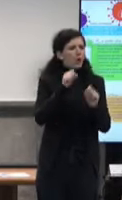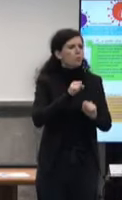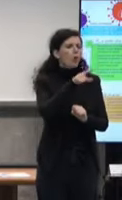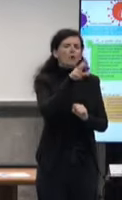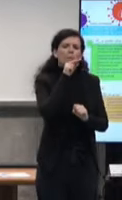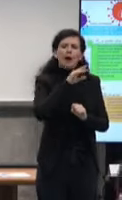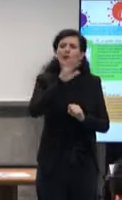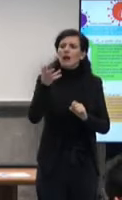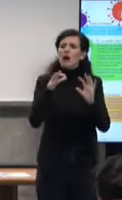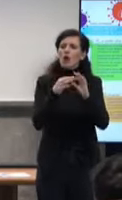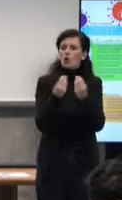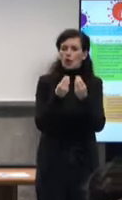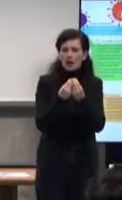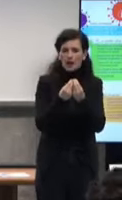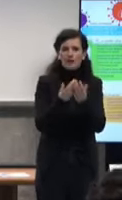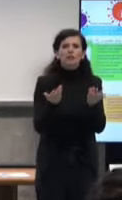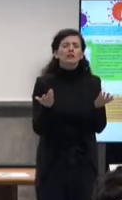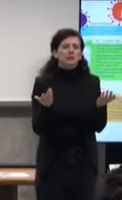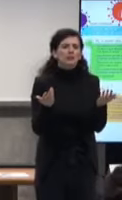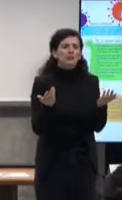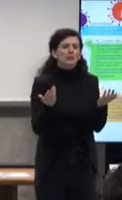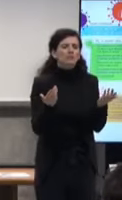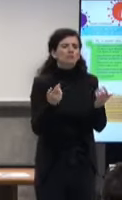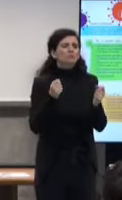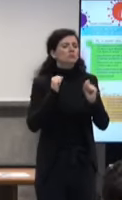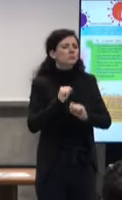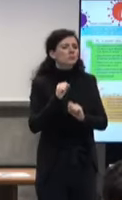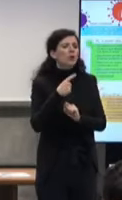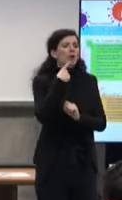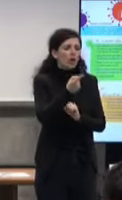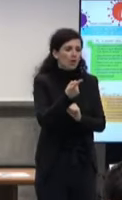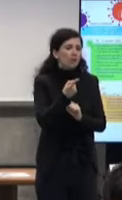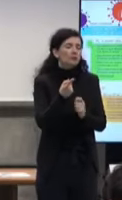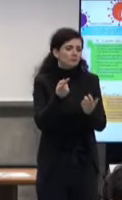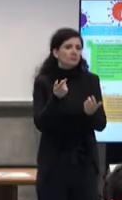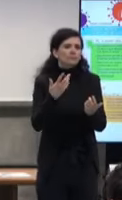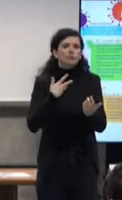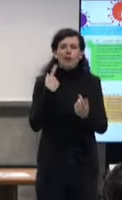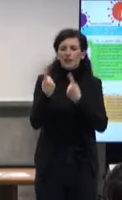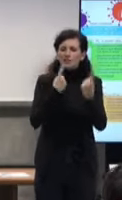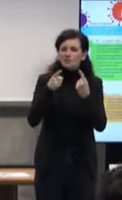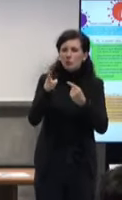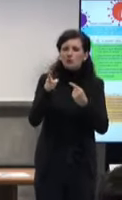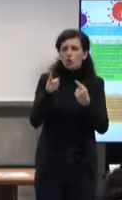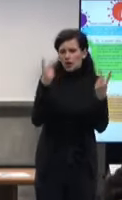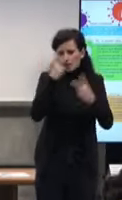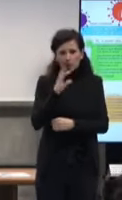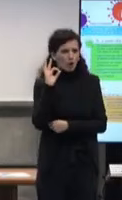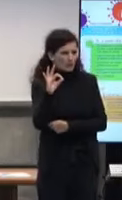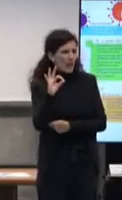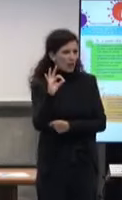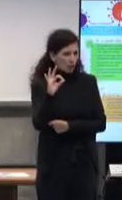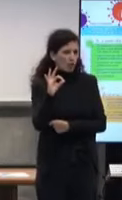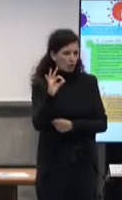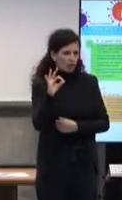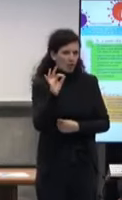faccio un esempio la traumatologia statale e in questo periodo probabilmente azzerata molto banalmente altri